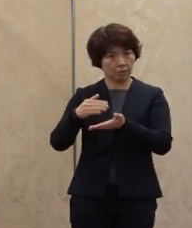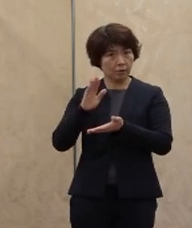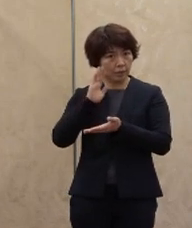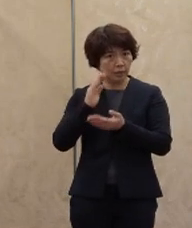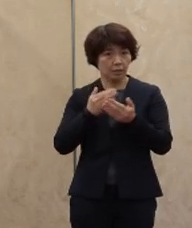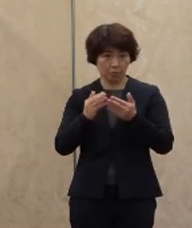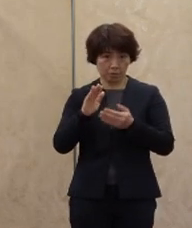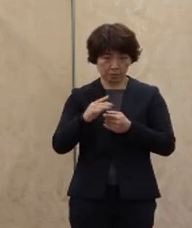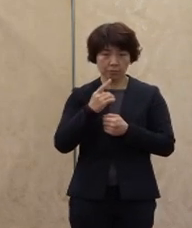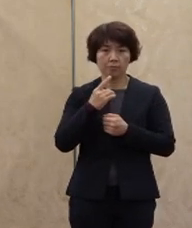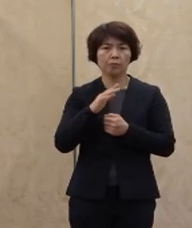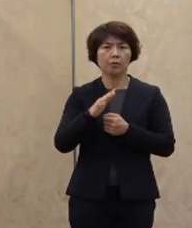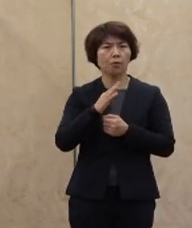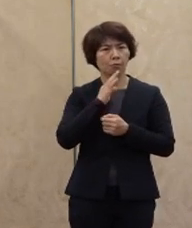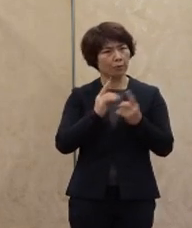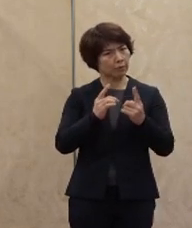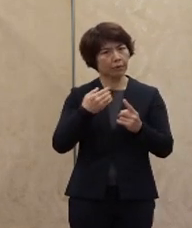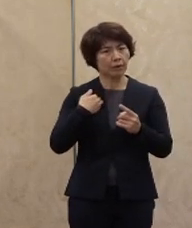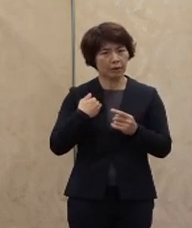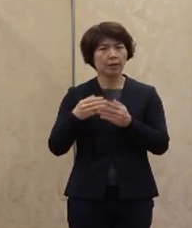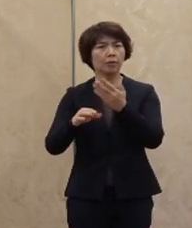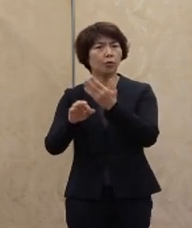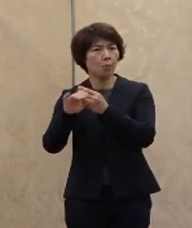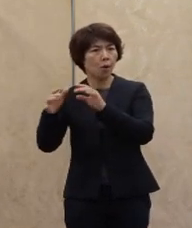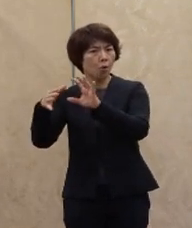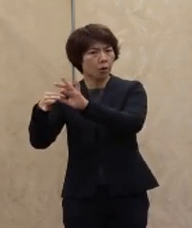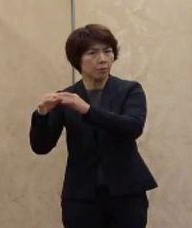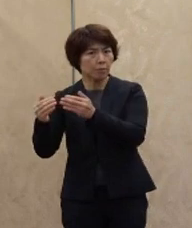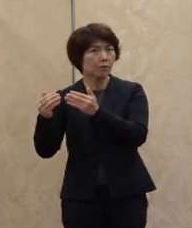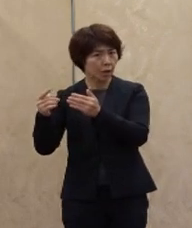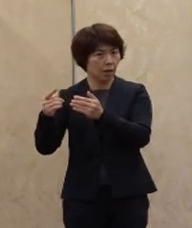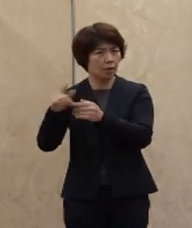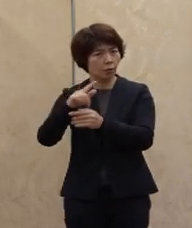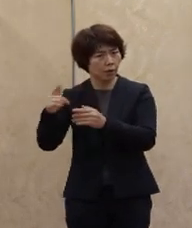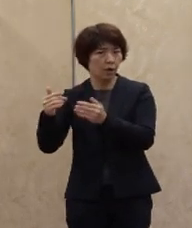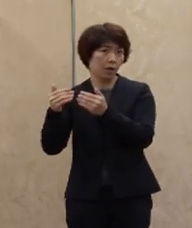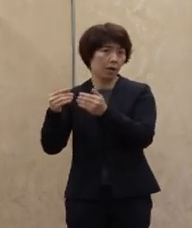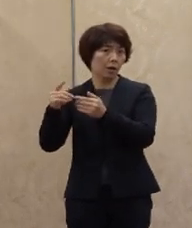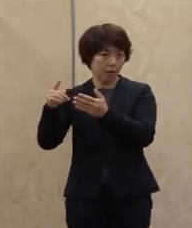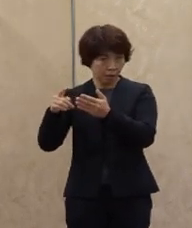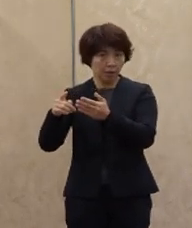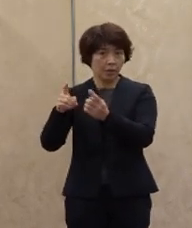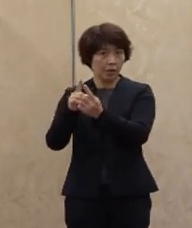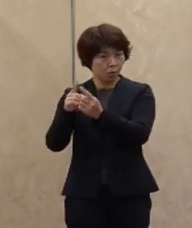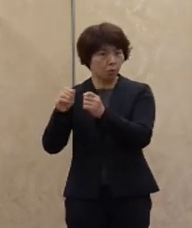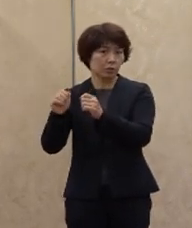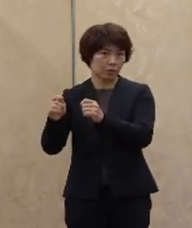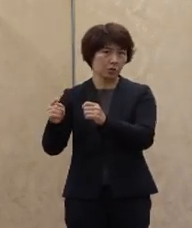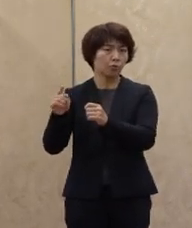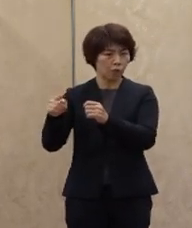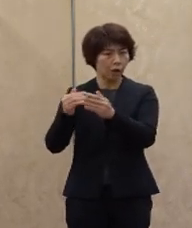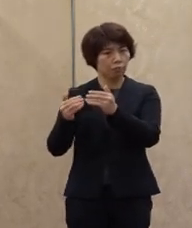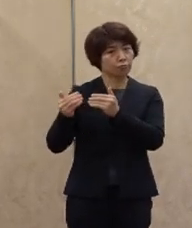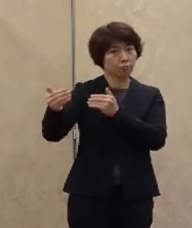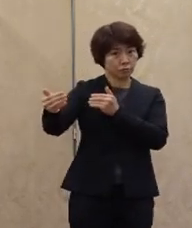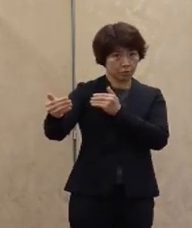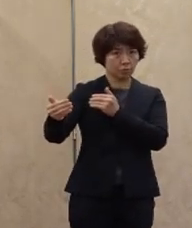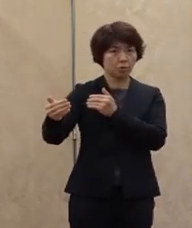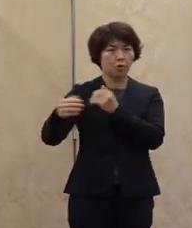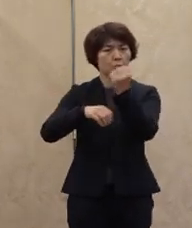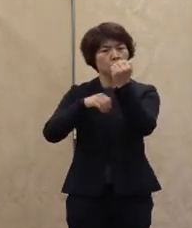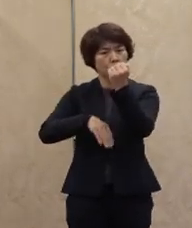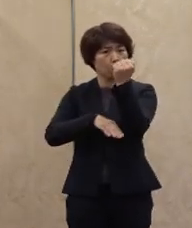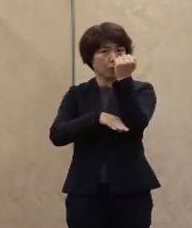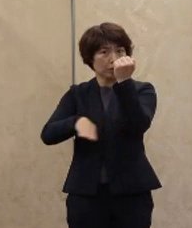んでいるのは進んでいます。オリンピックも控えてさまざまいろんな措置をやっている東京がテレワークが進んで、もともとやっぱりそういった土台があ